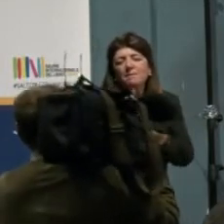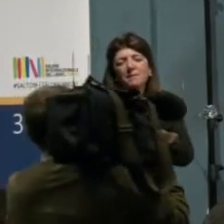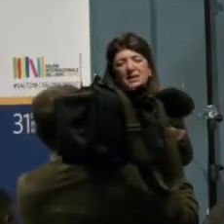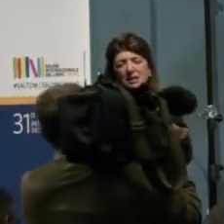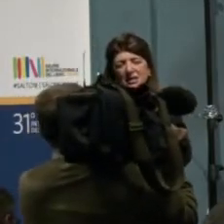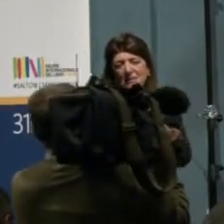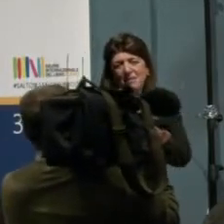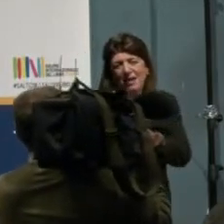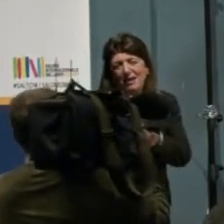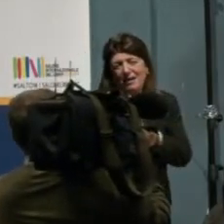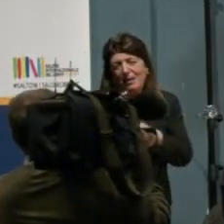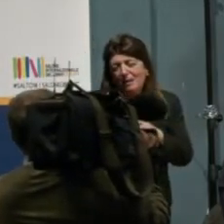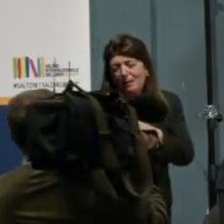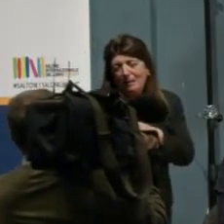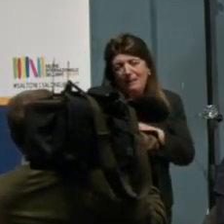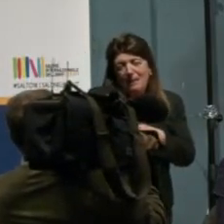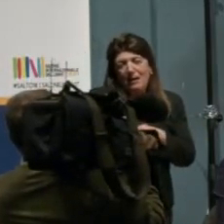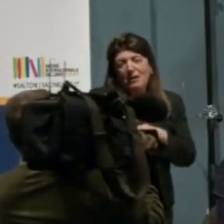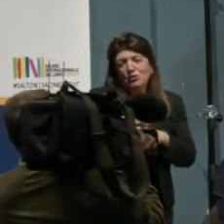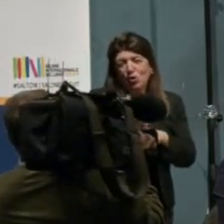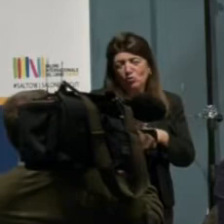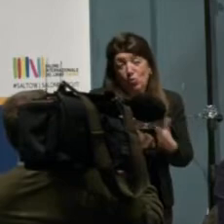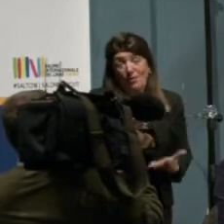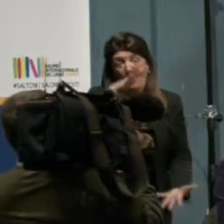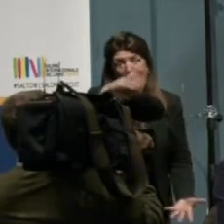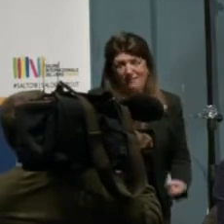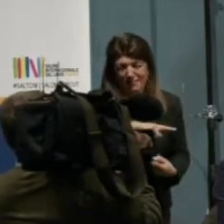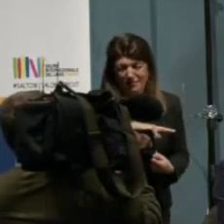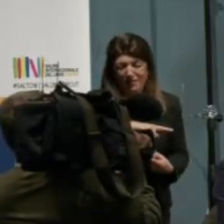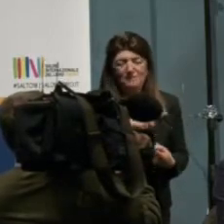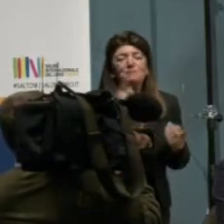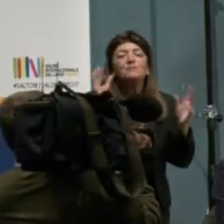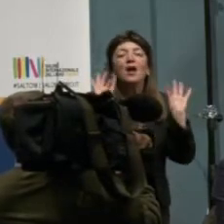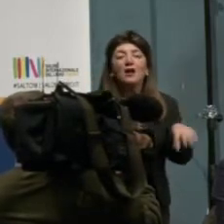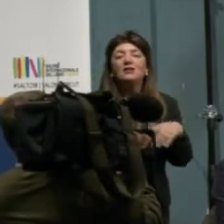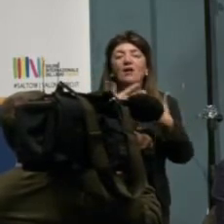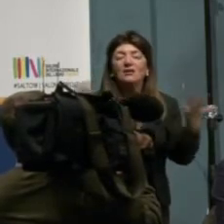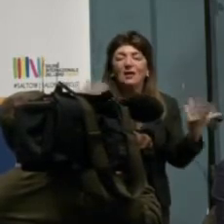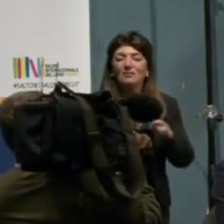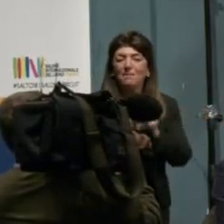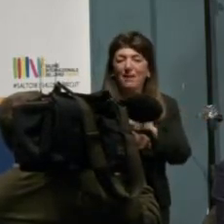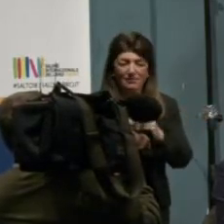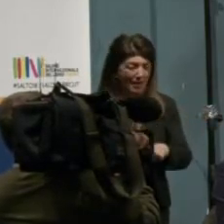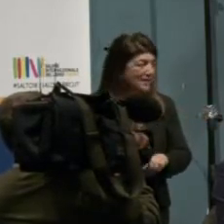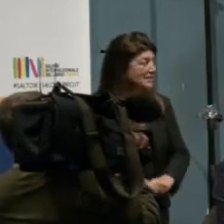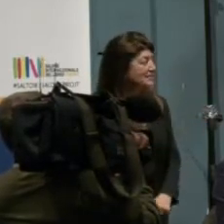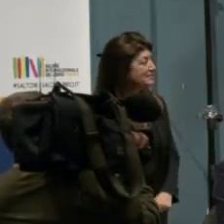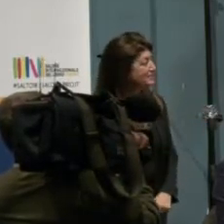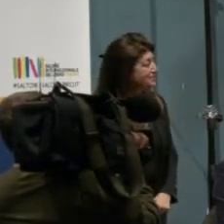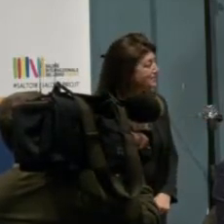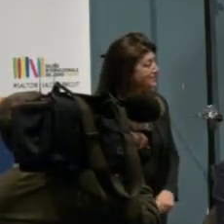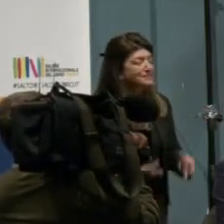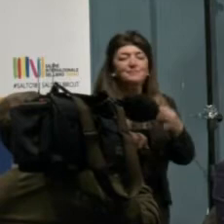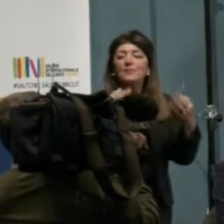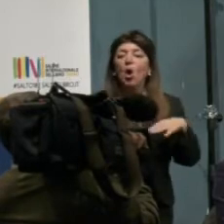l'importanza di questa battaglia allora ti accontento comincio io e dopo passo la parola a